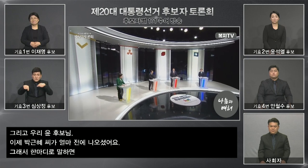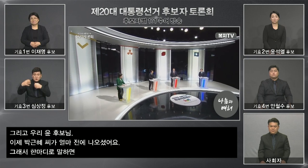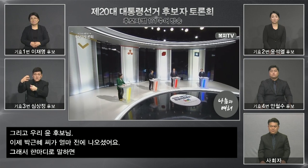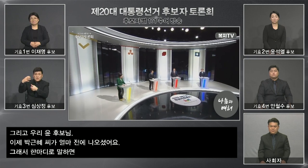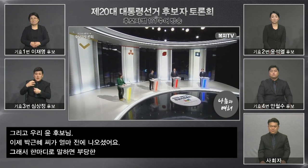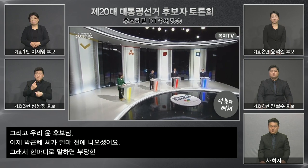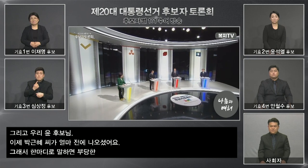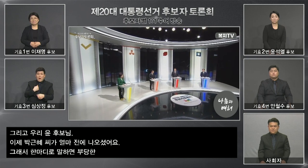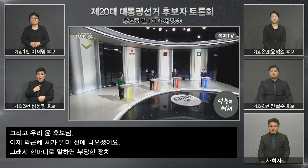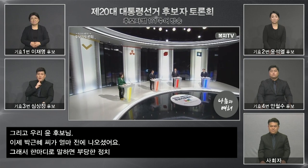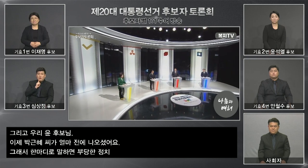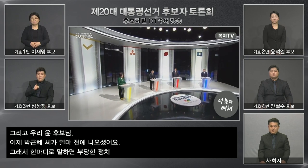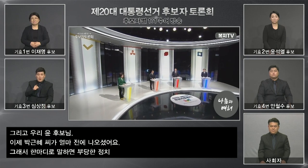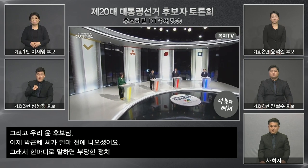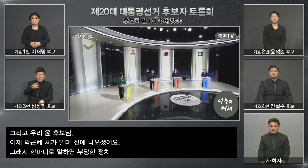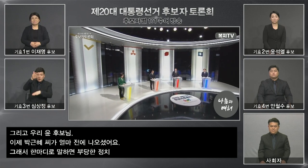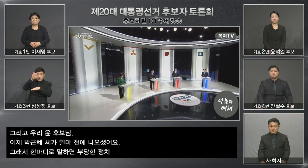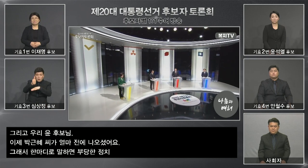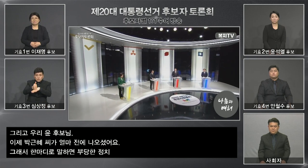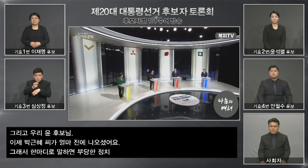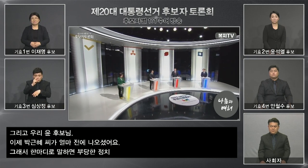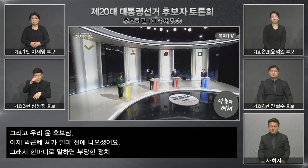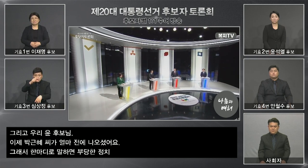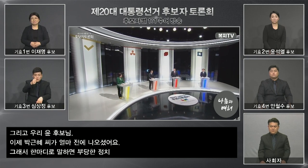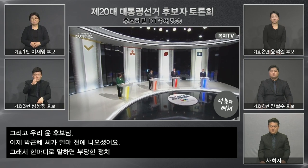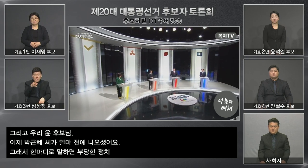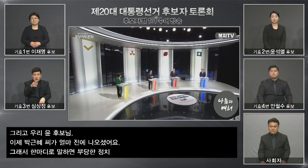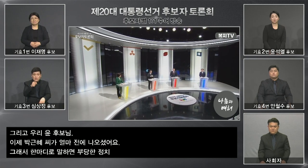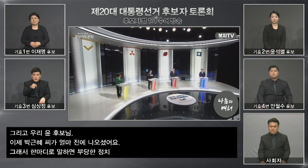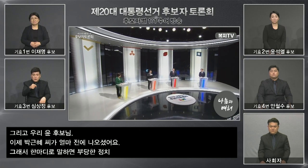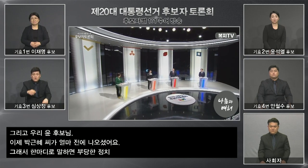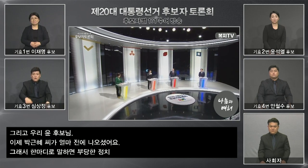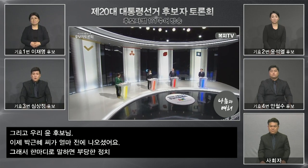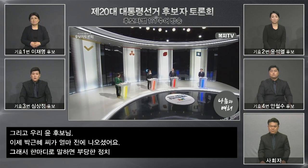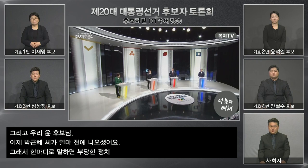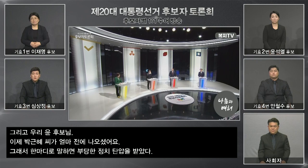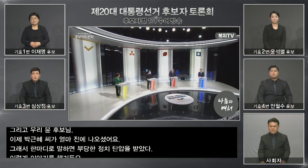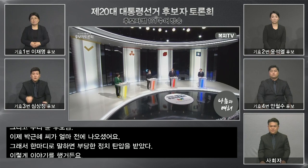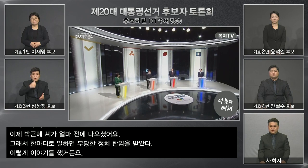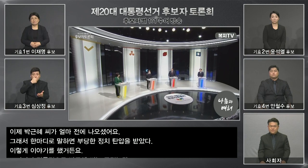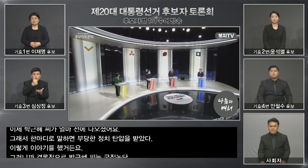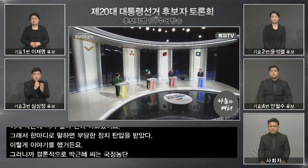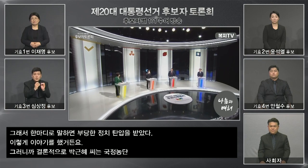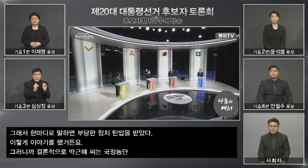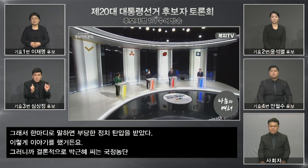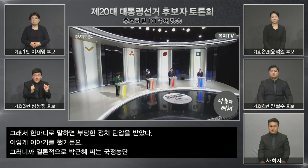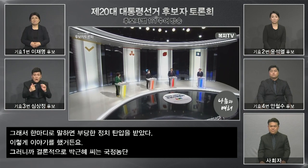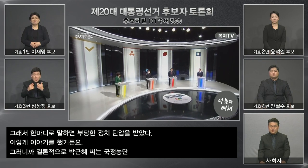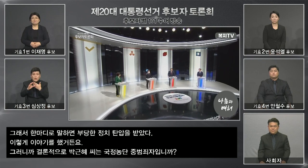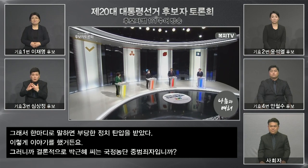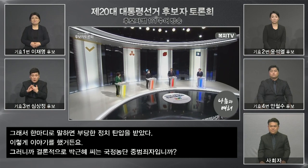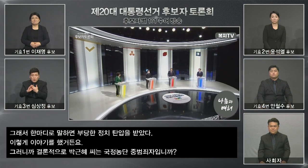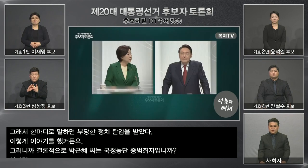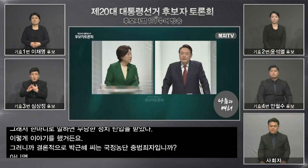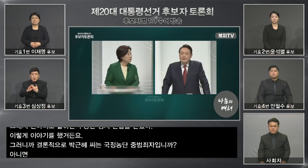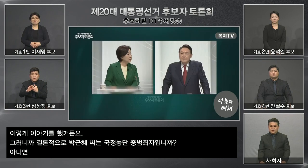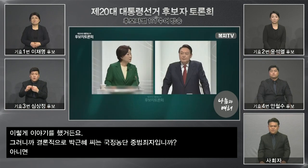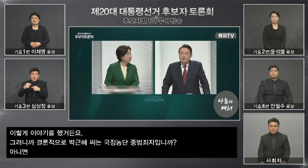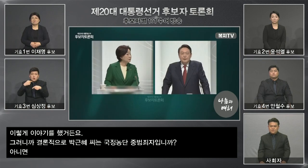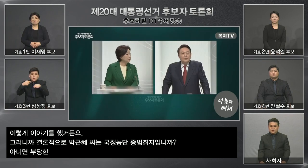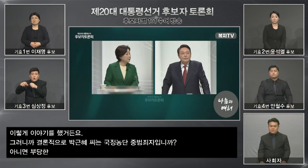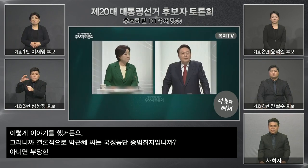결론적으로 박근혜 씨는 국정농단 중범죄자입니까? 아니면 부당한 정치 탄압입니까? 어떻습니까?